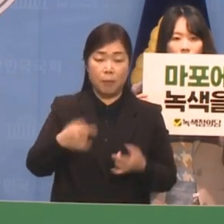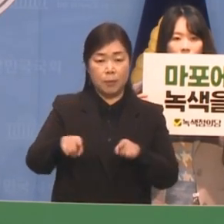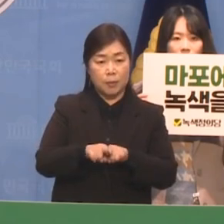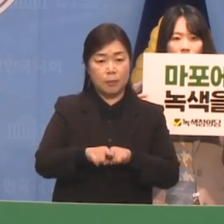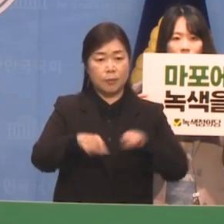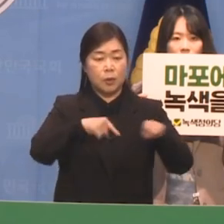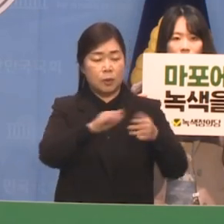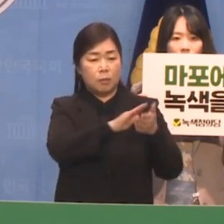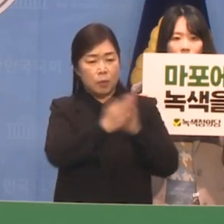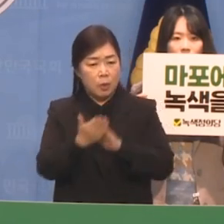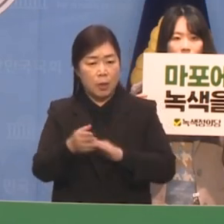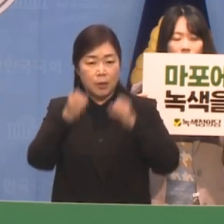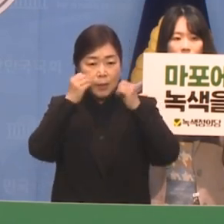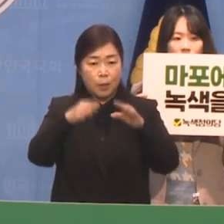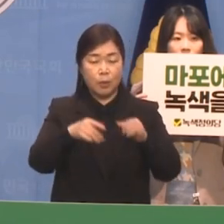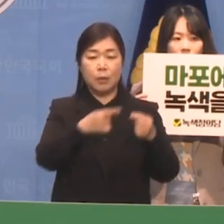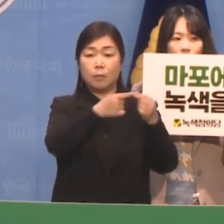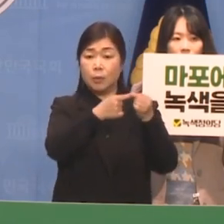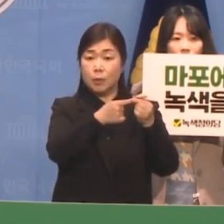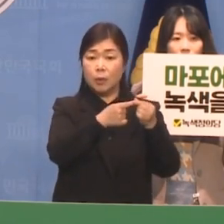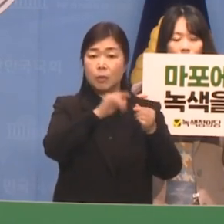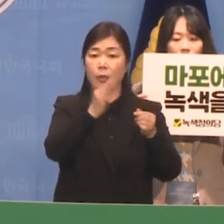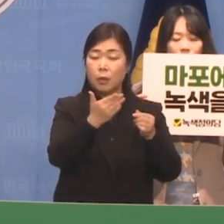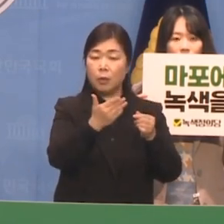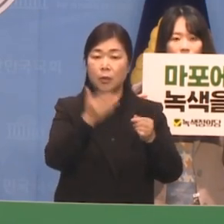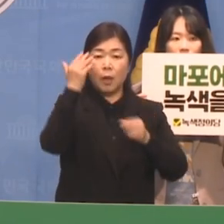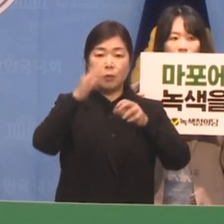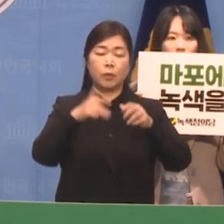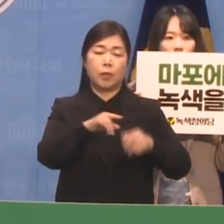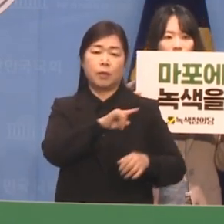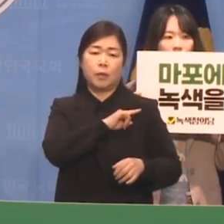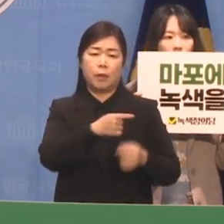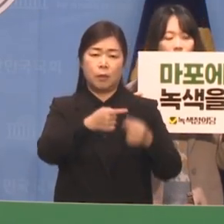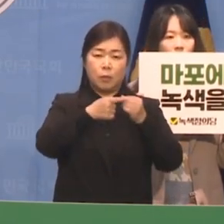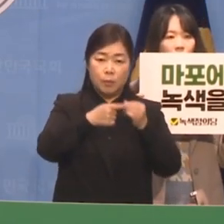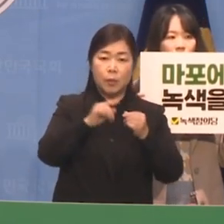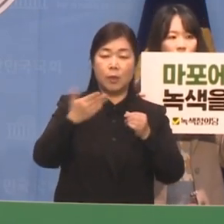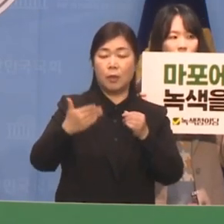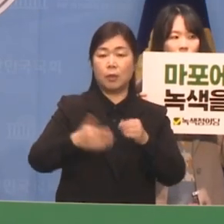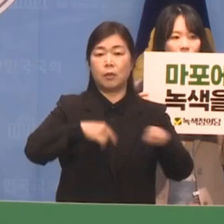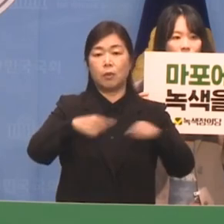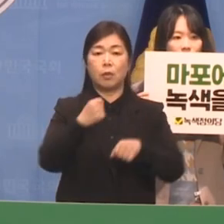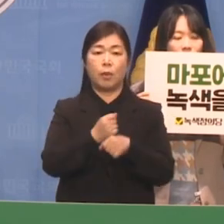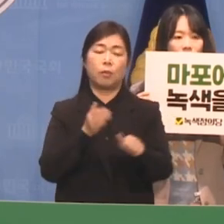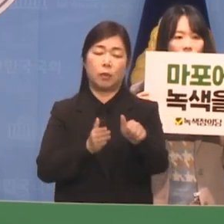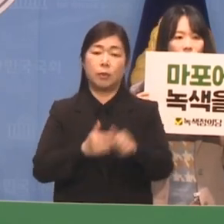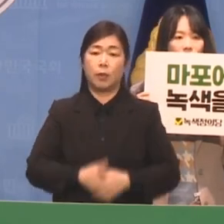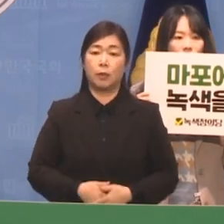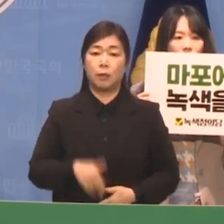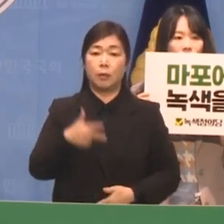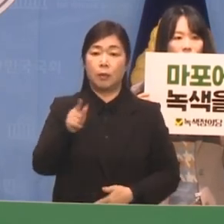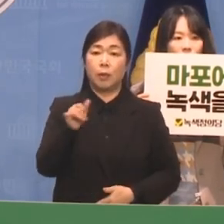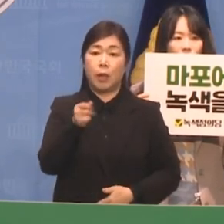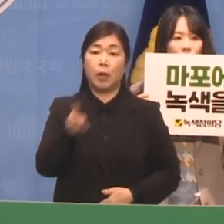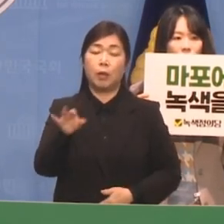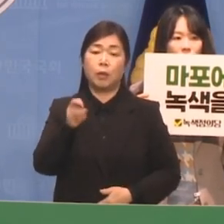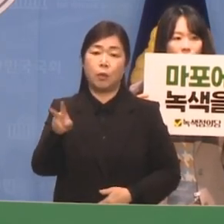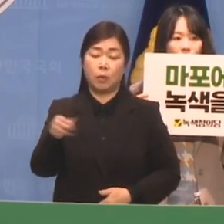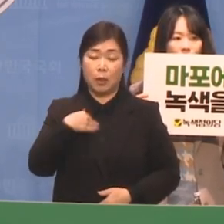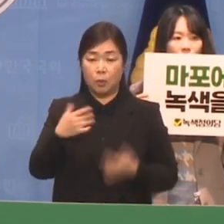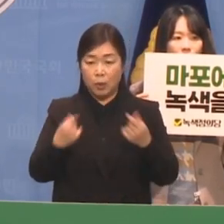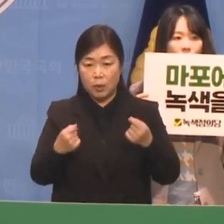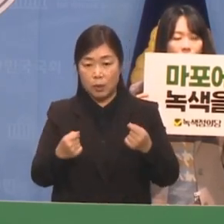정치 변화의 새로운 1번지, 대한민국 기후 정치의 1번지로 만들어 주십시오. 저 장혜영도 김혜미 후보와